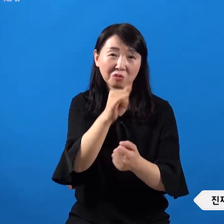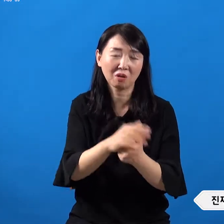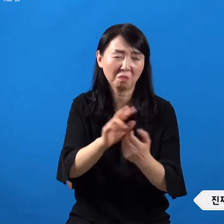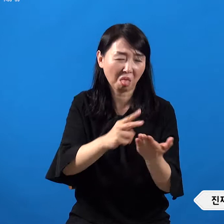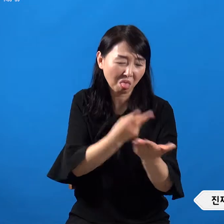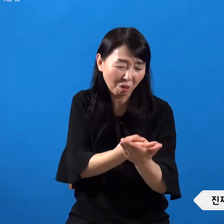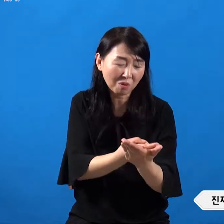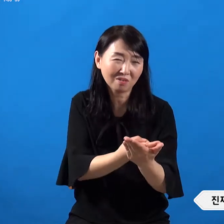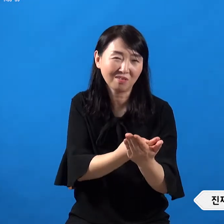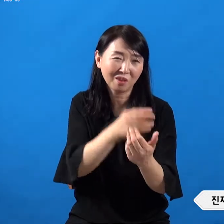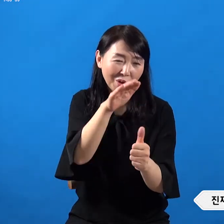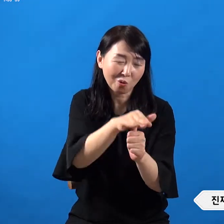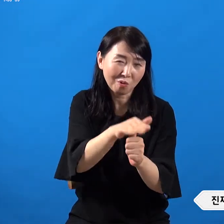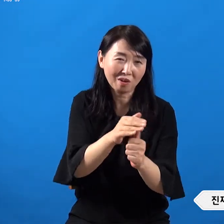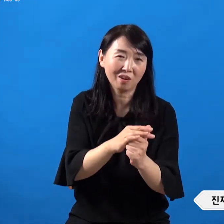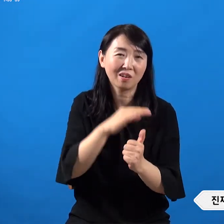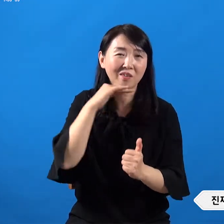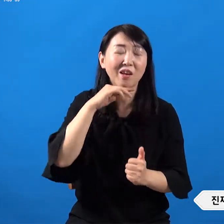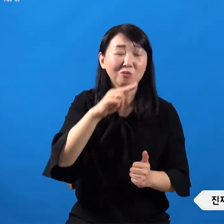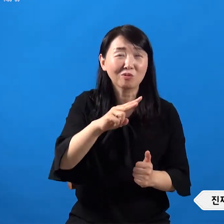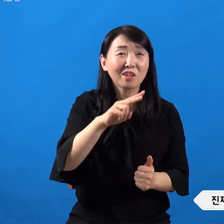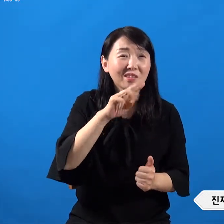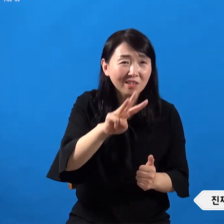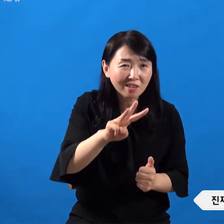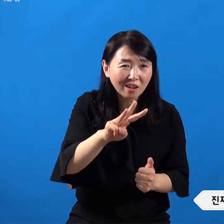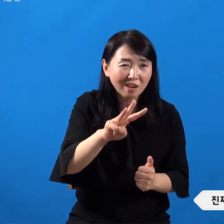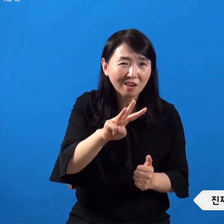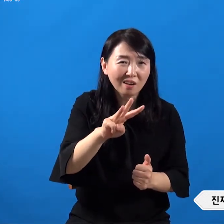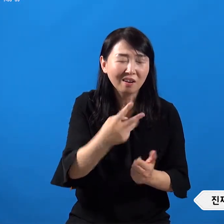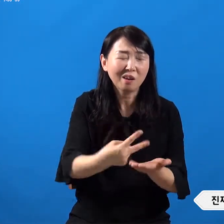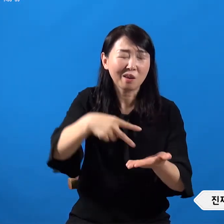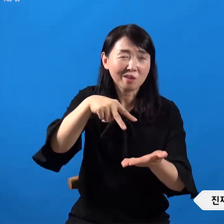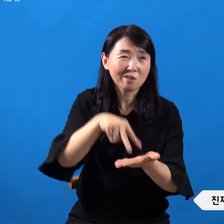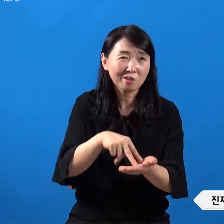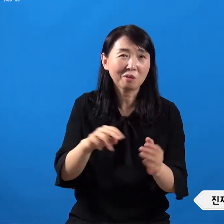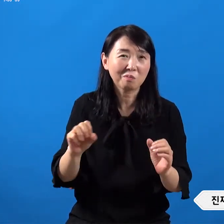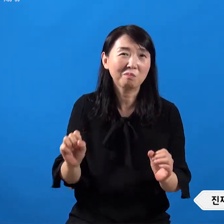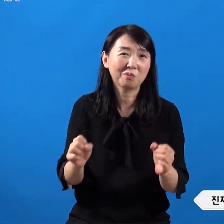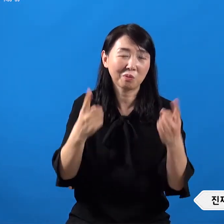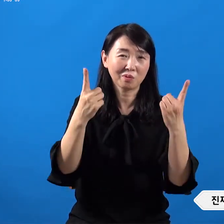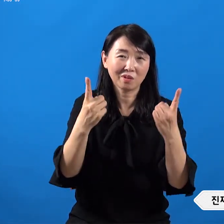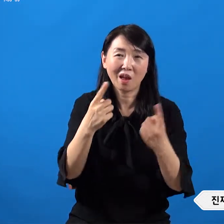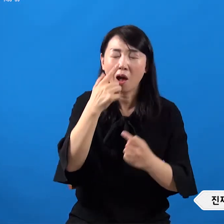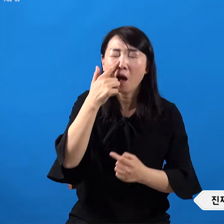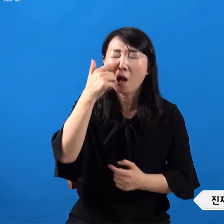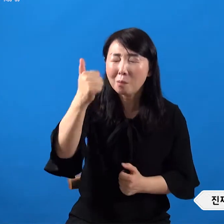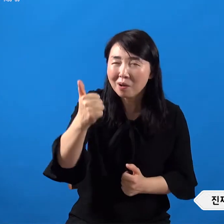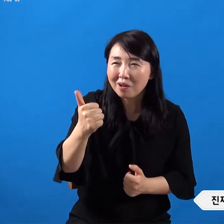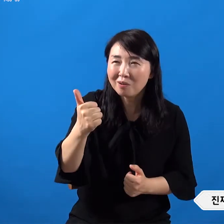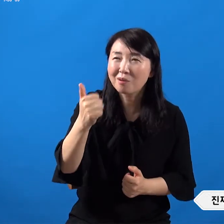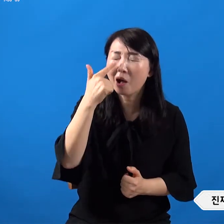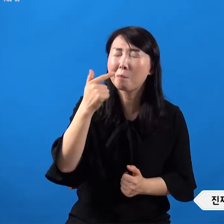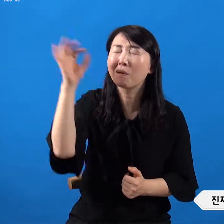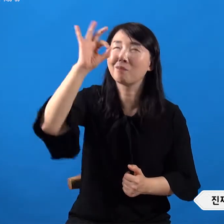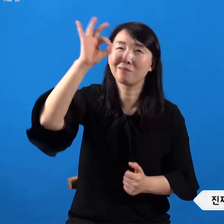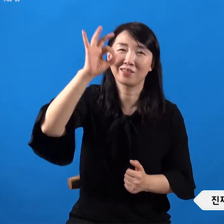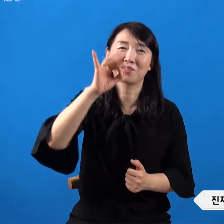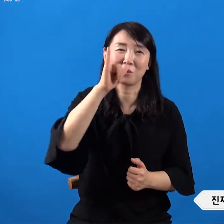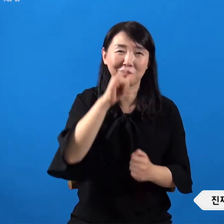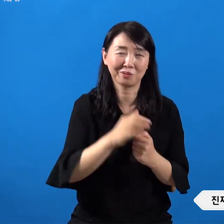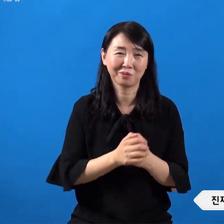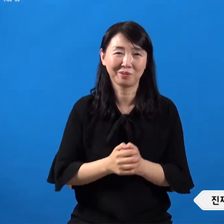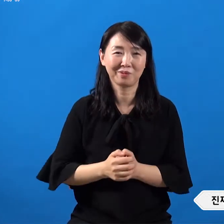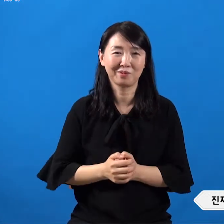그런데 이 넘어진 아이가 2살, 3살 됐을까요? 일어나자마자 바로 아빠하고 아빠를